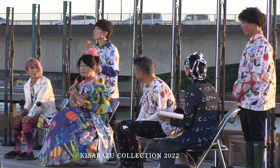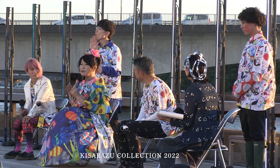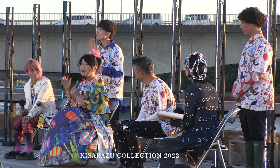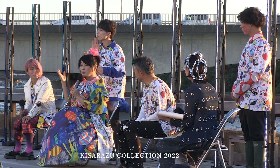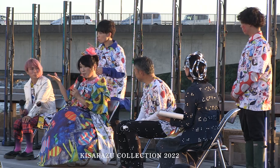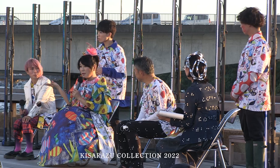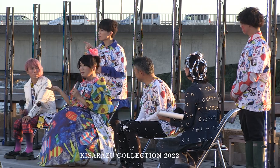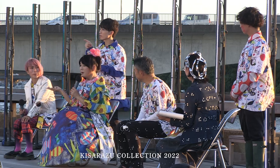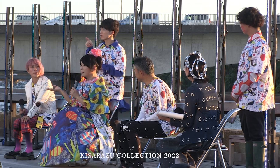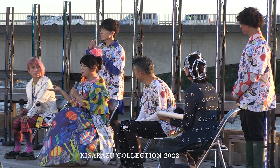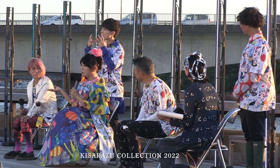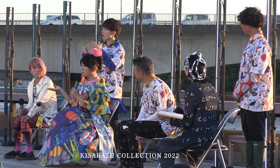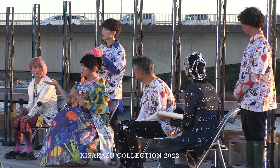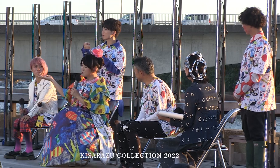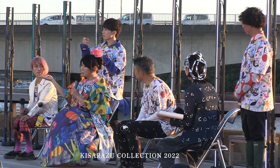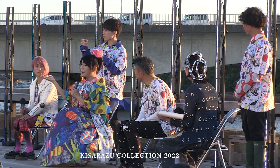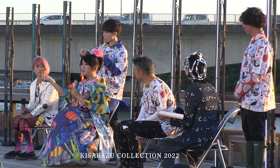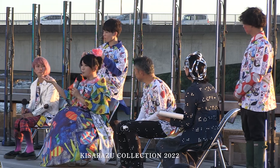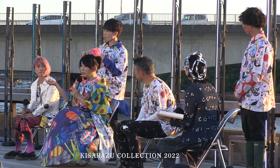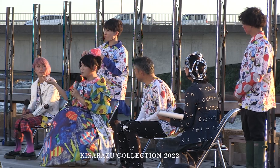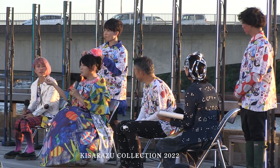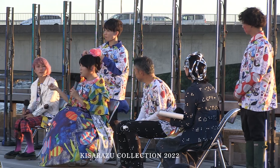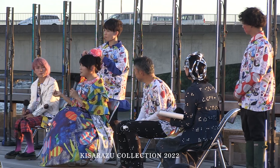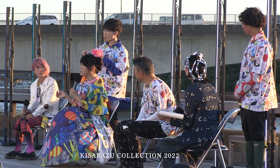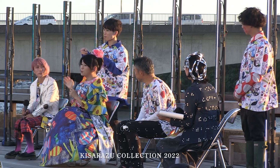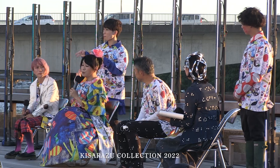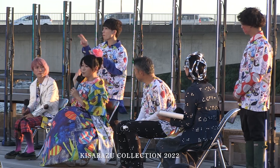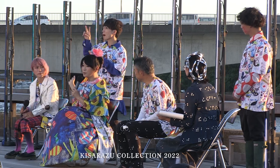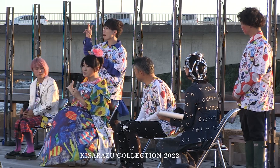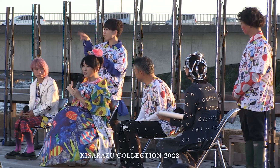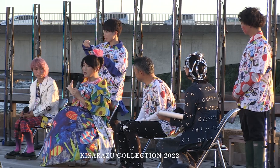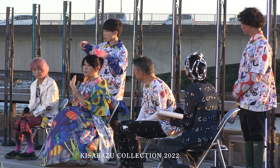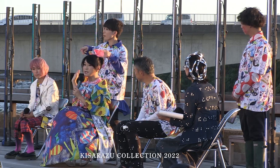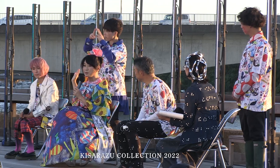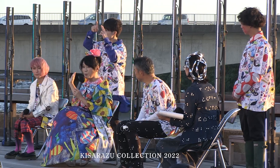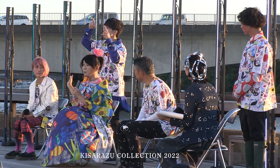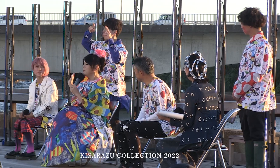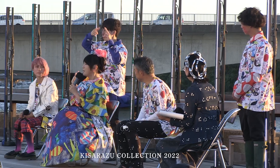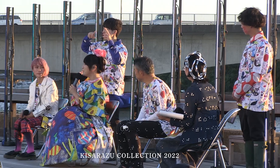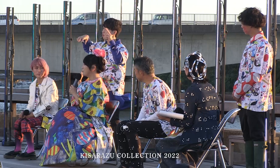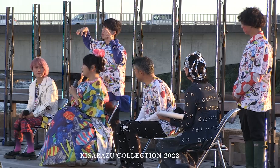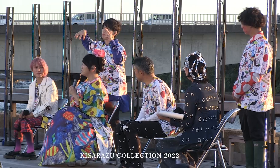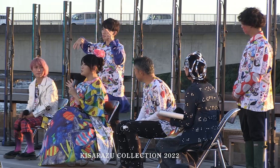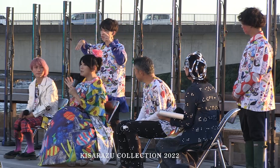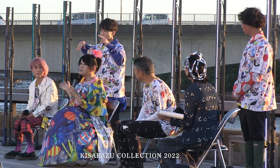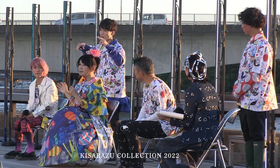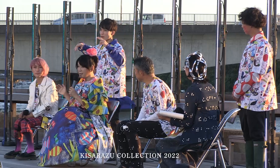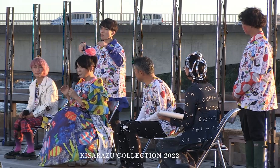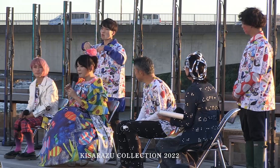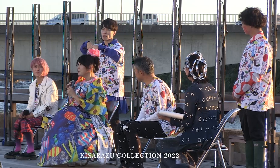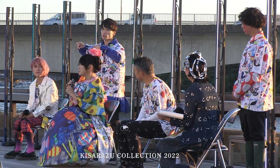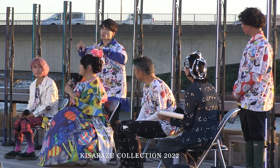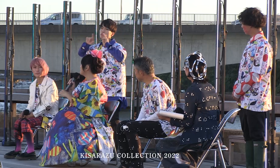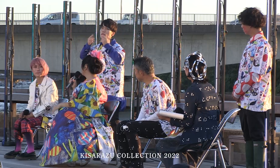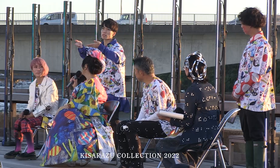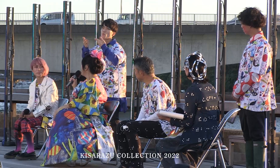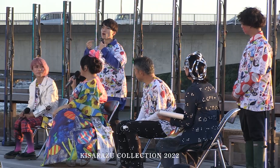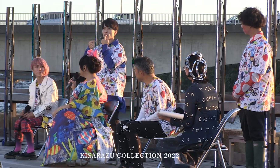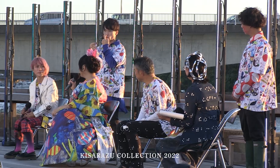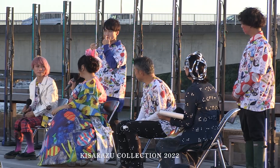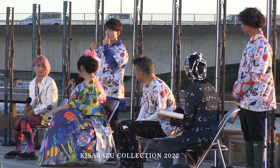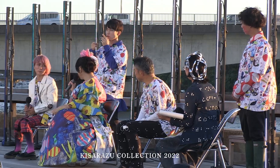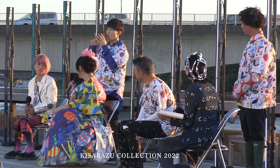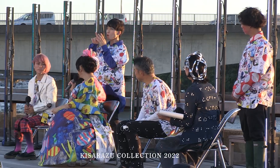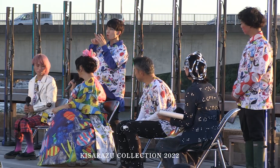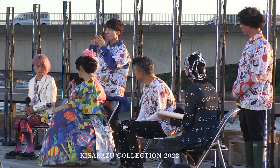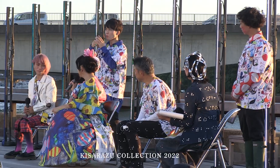あの世界のね、あのパリとかいろんなところでやって、東京コレクションでテンポさん の, あのコレクション出していただいて、その時はハ